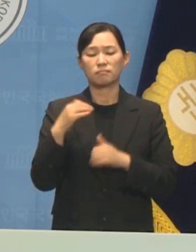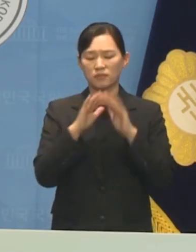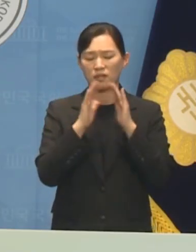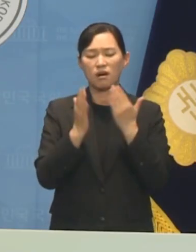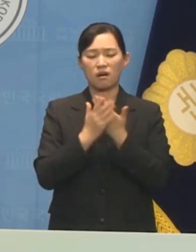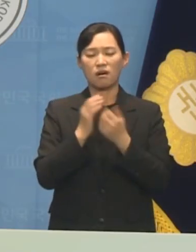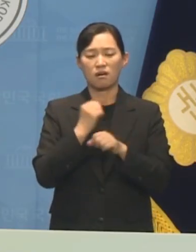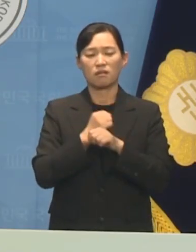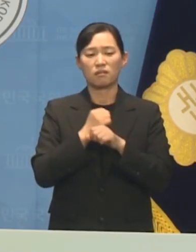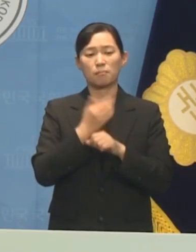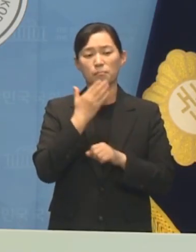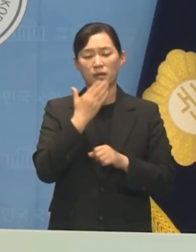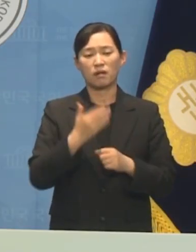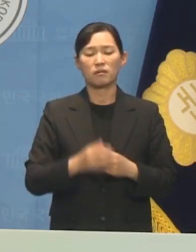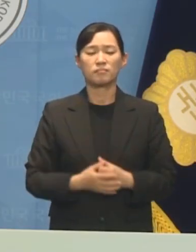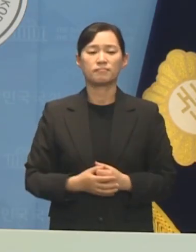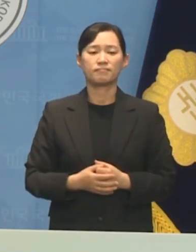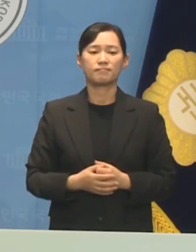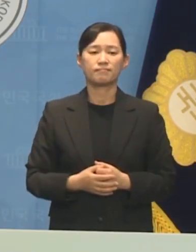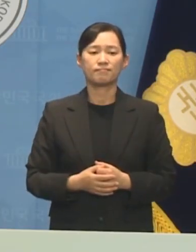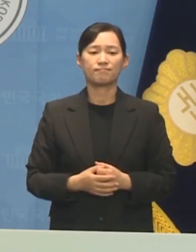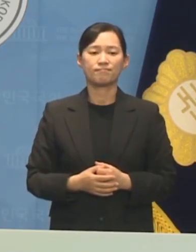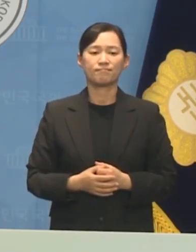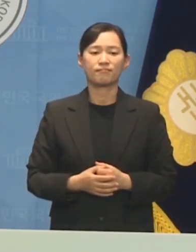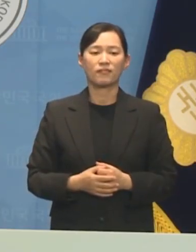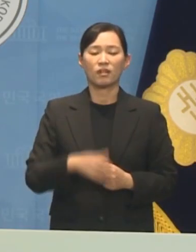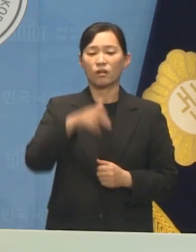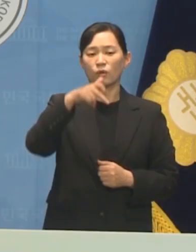것이라고 할 수 있습니다.